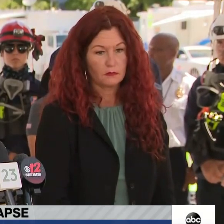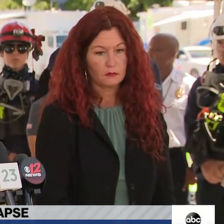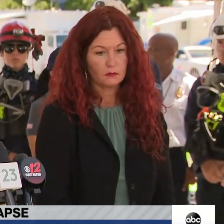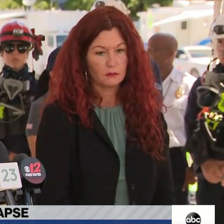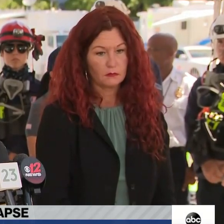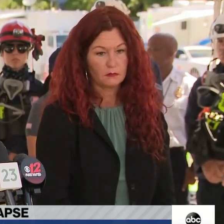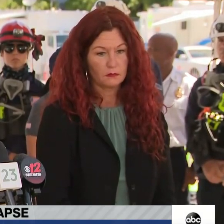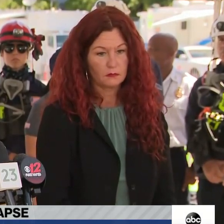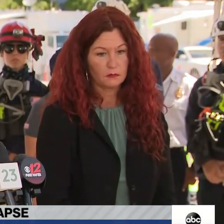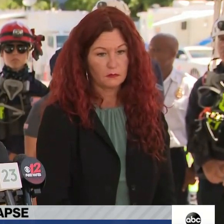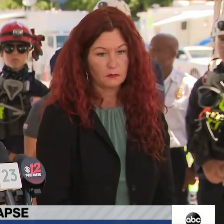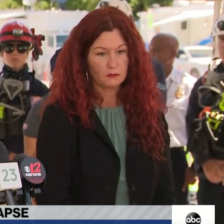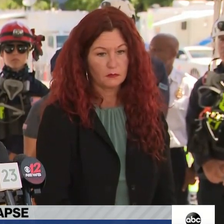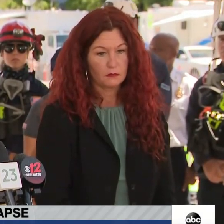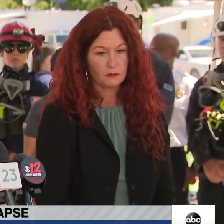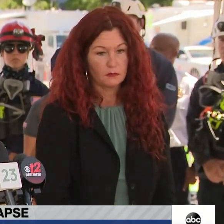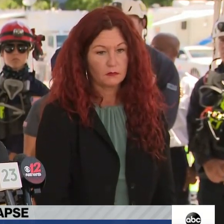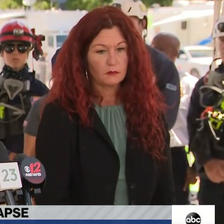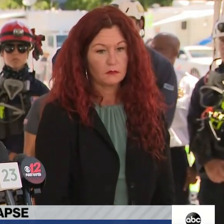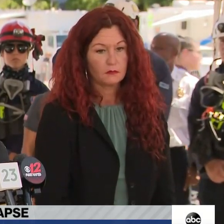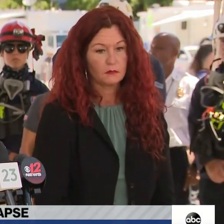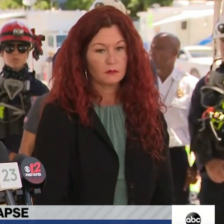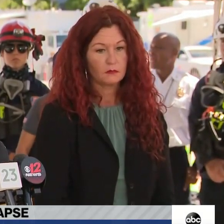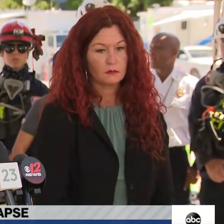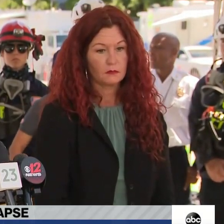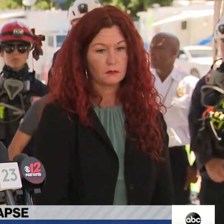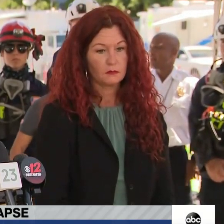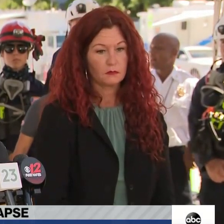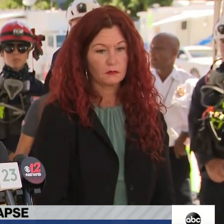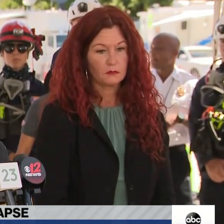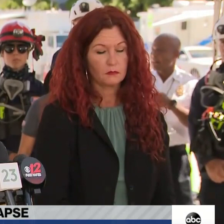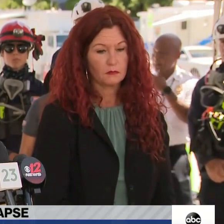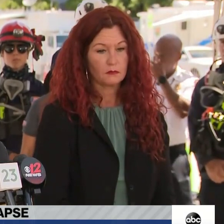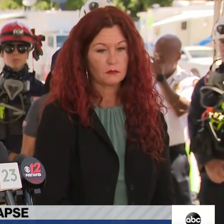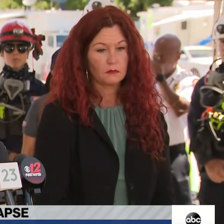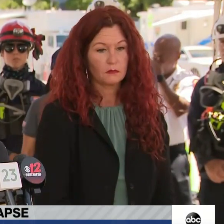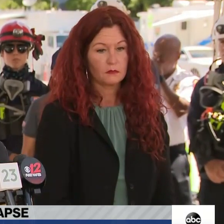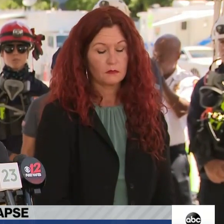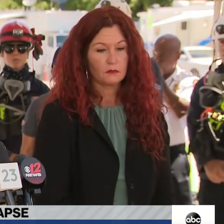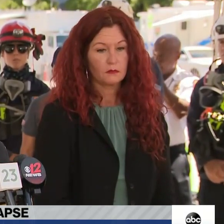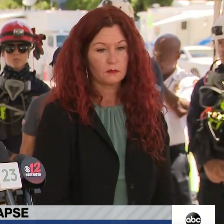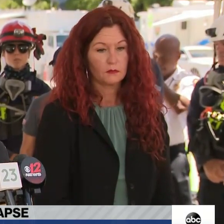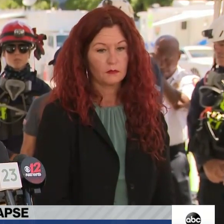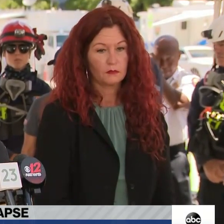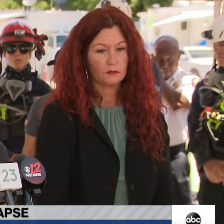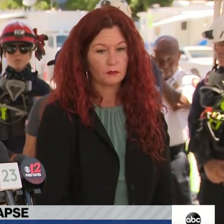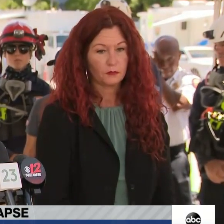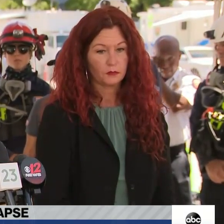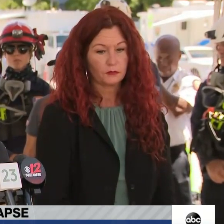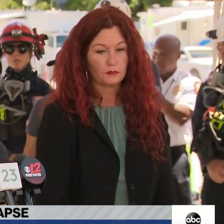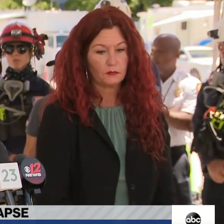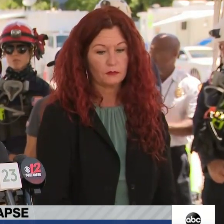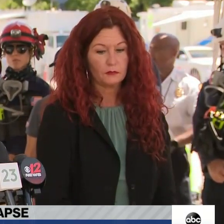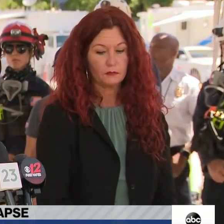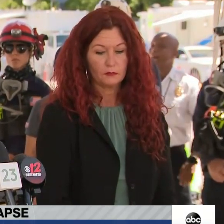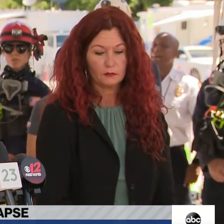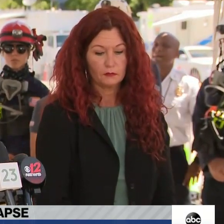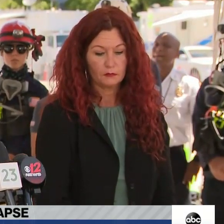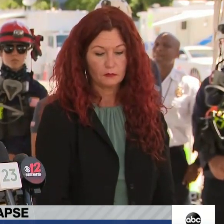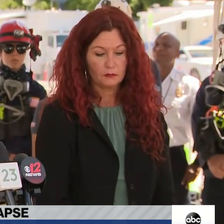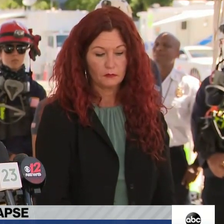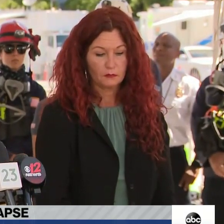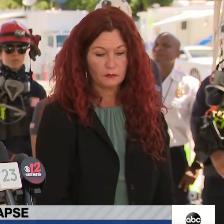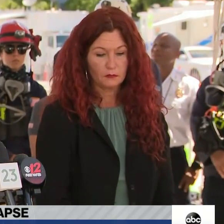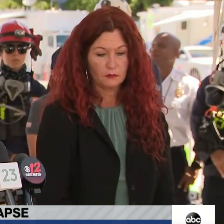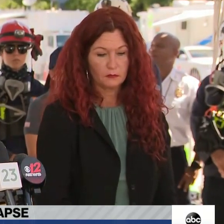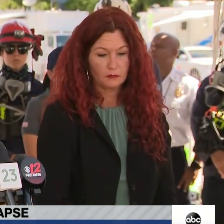propensos a cambiar lo que es la trayectoria, así que vamos a mantenernos informados y monitoreando muy acerca. Debido al